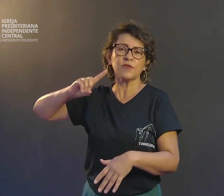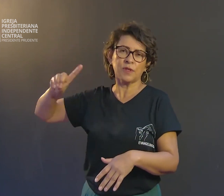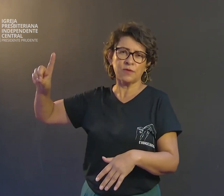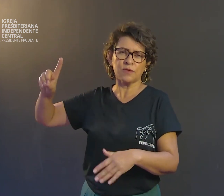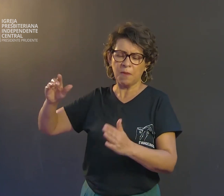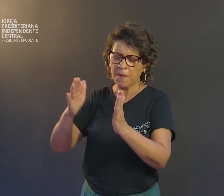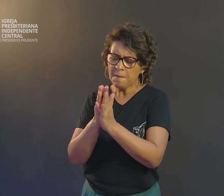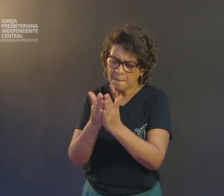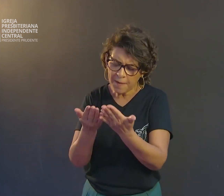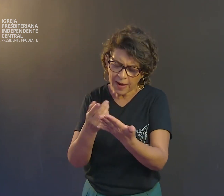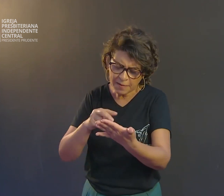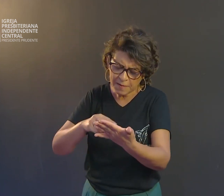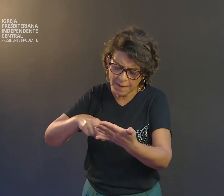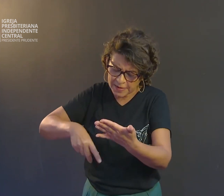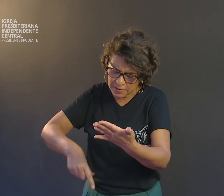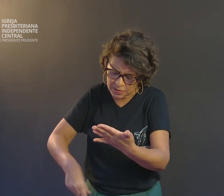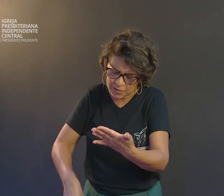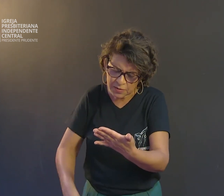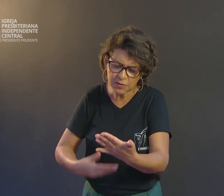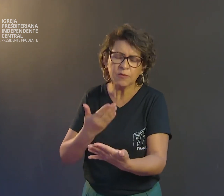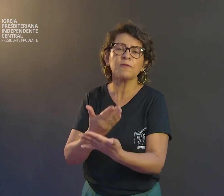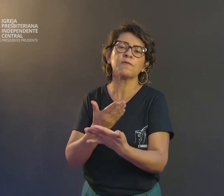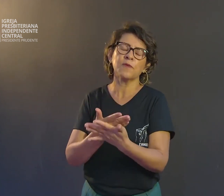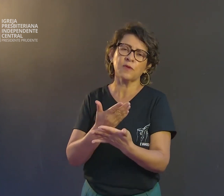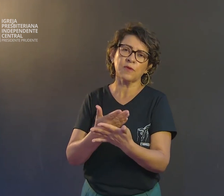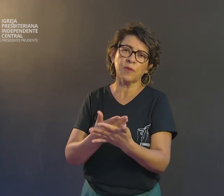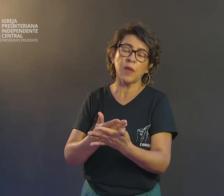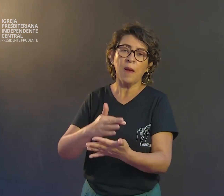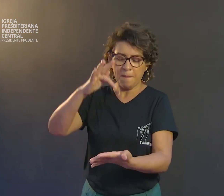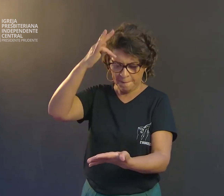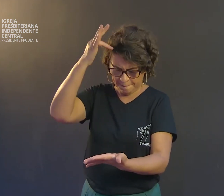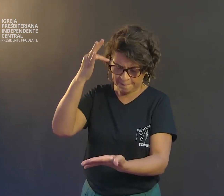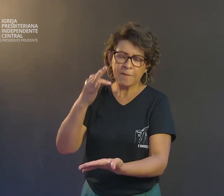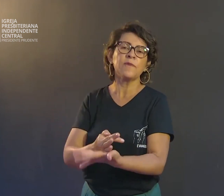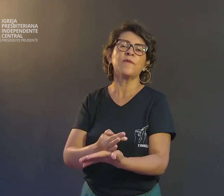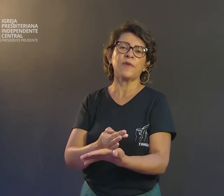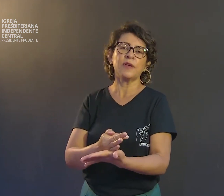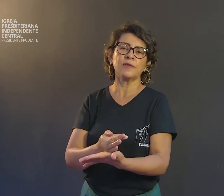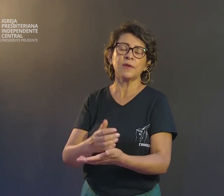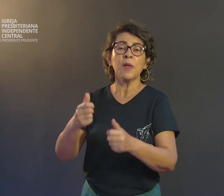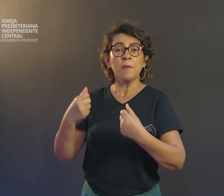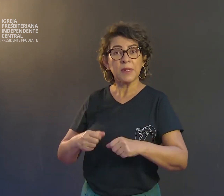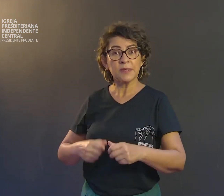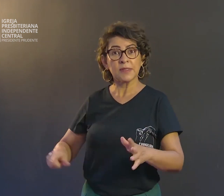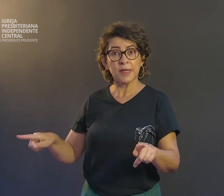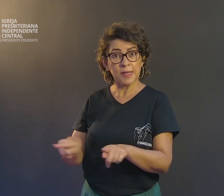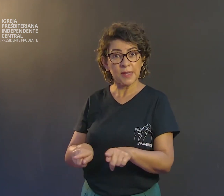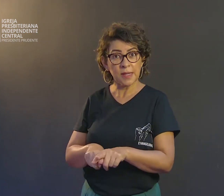profundidade. Mas nossa fé em Cristo também deve ser no hoje. Jesus não